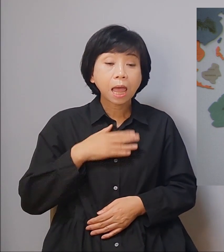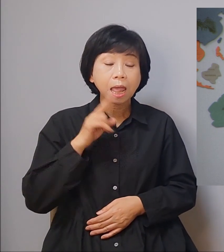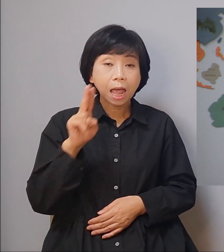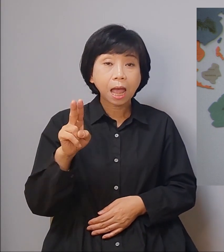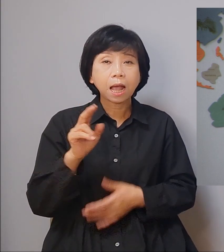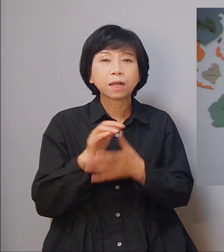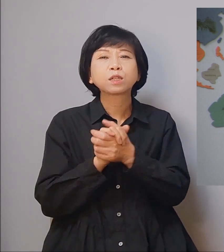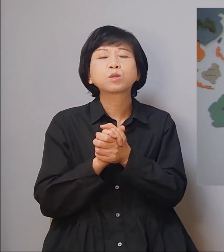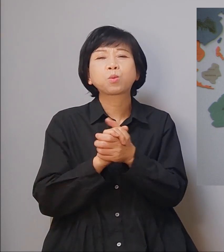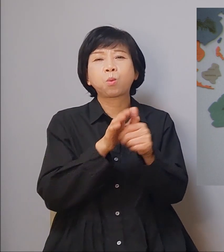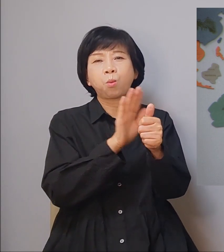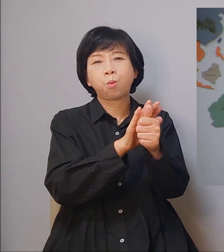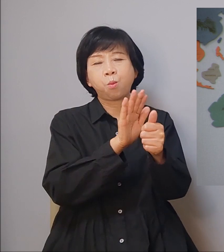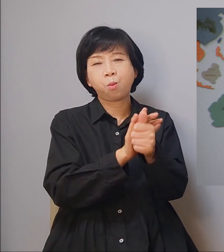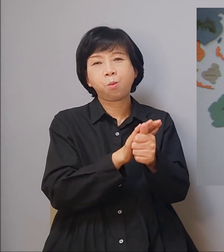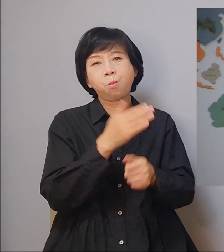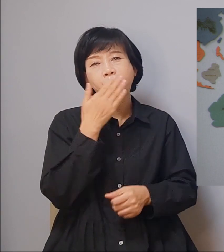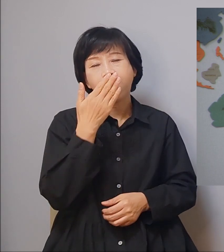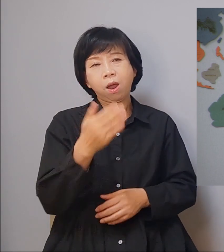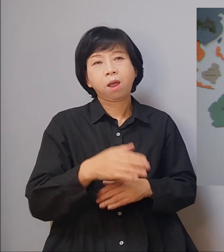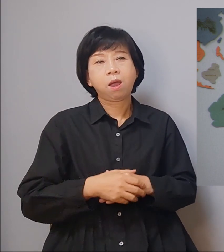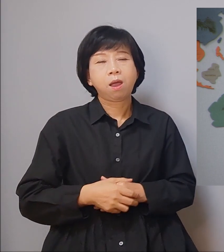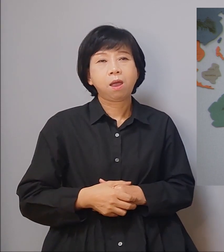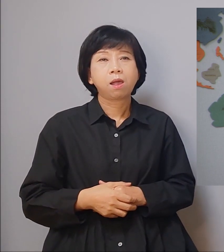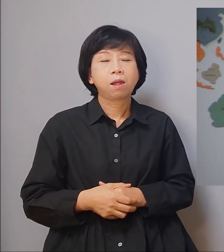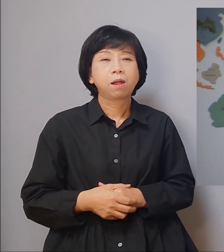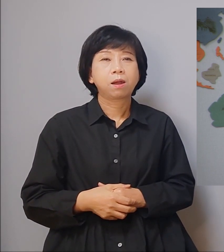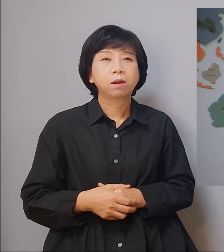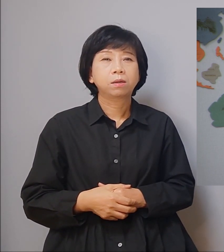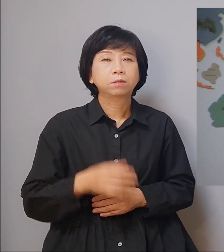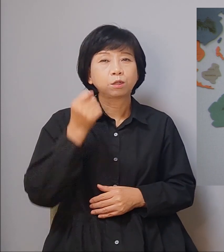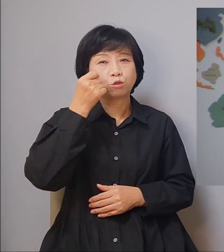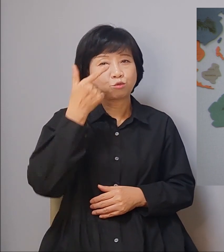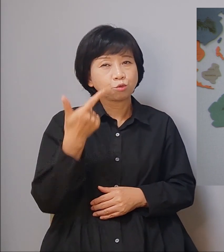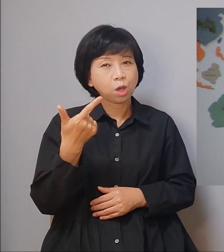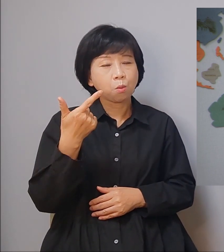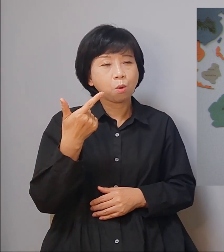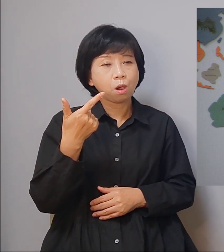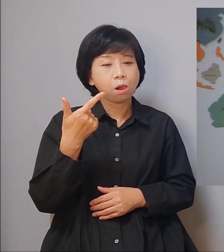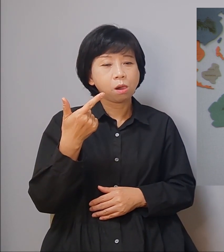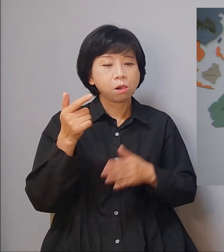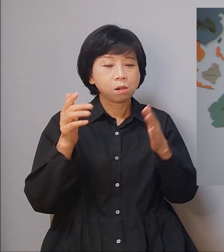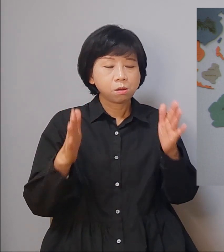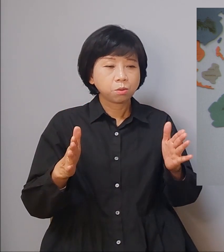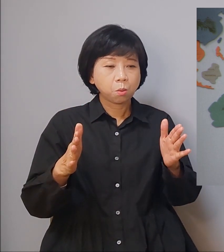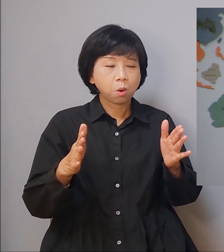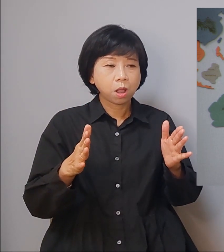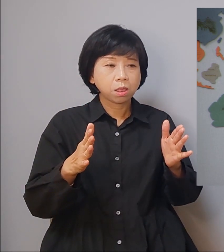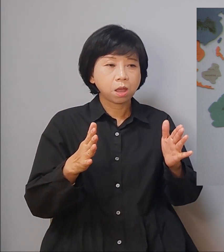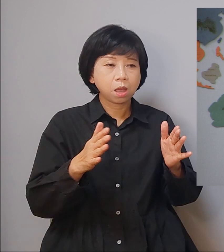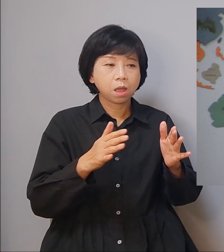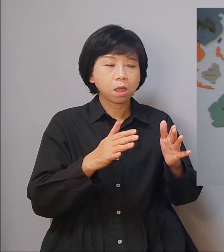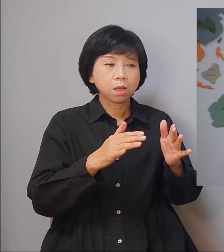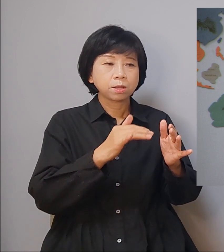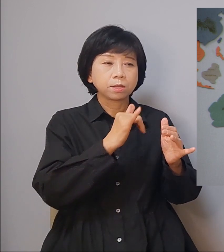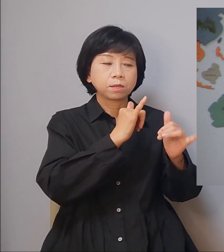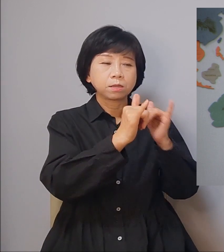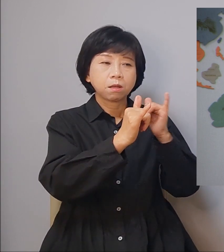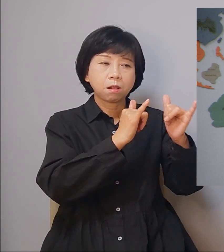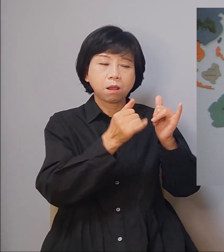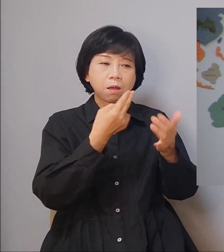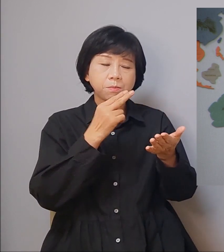수 있을 것 같아서 그렇게 하려고 하고요. 6개월 동안 연락이 없으면 국내 국외